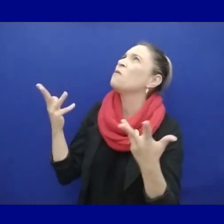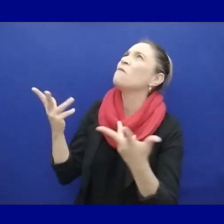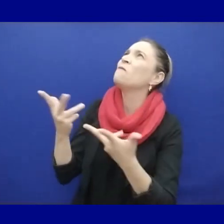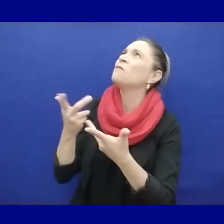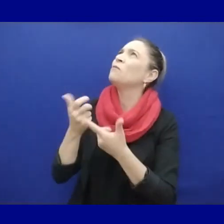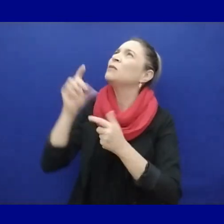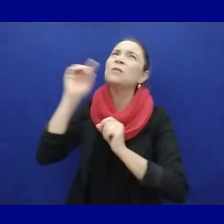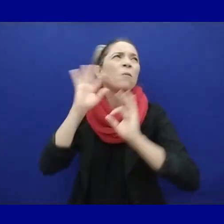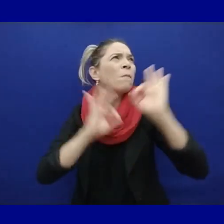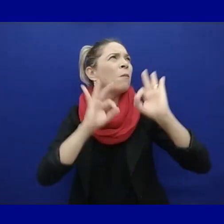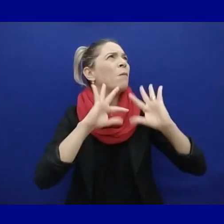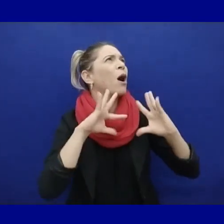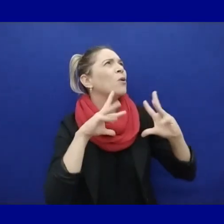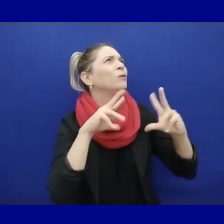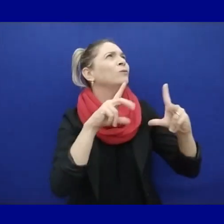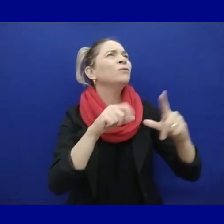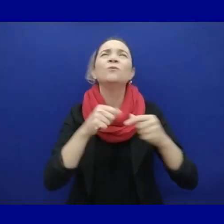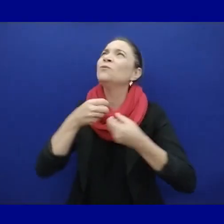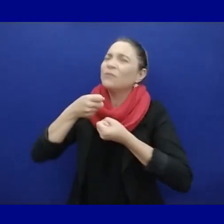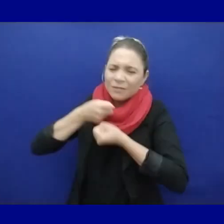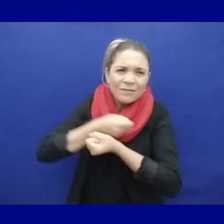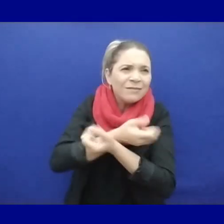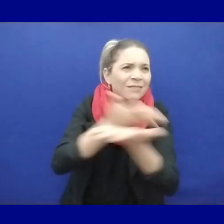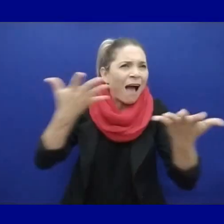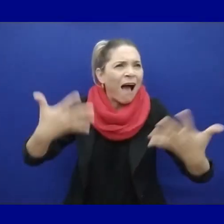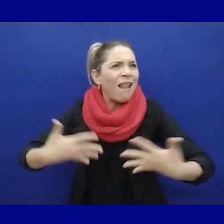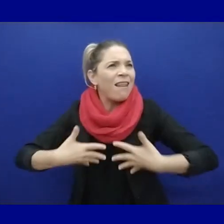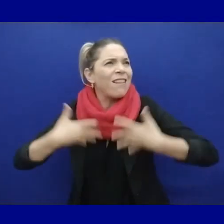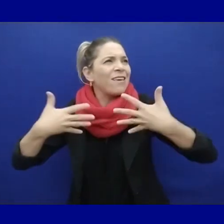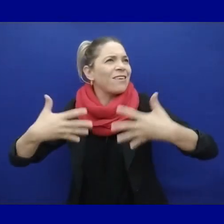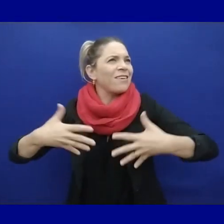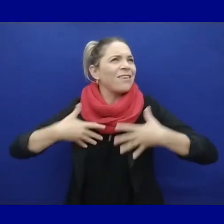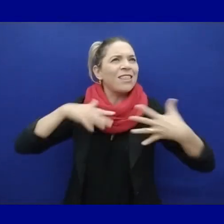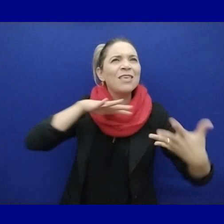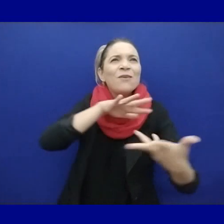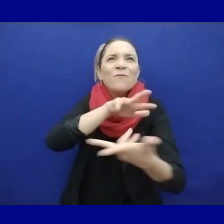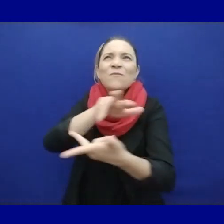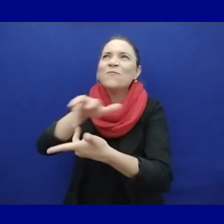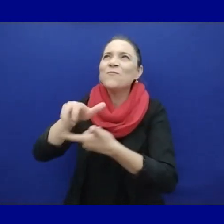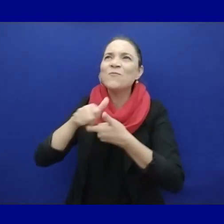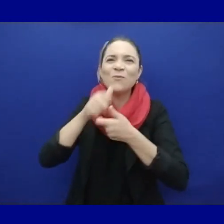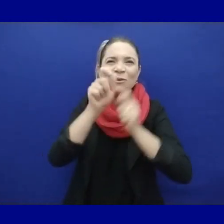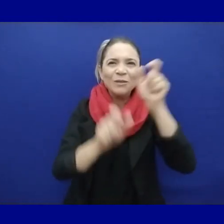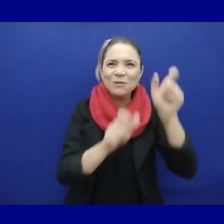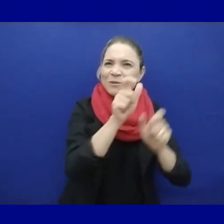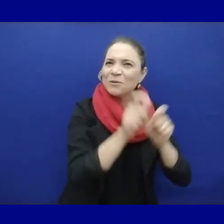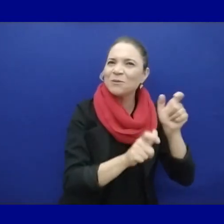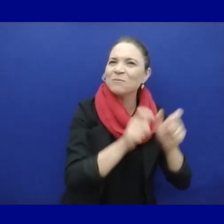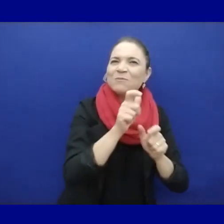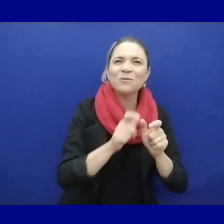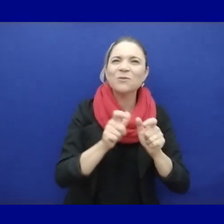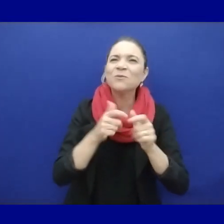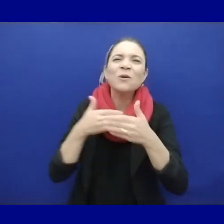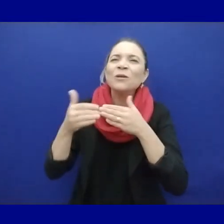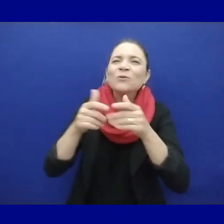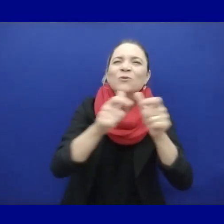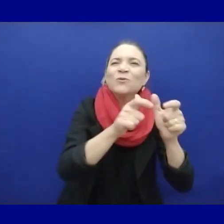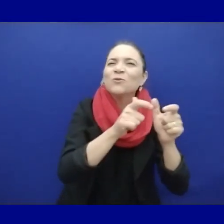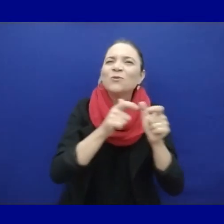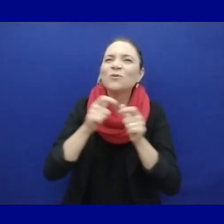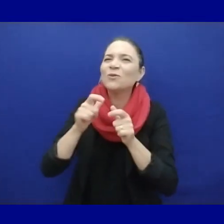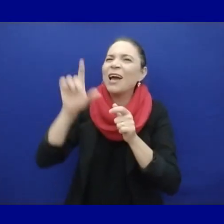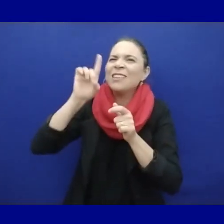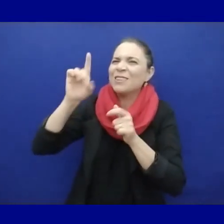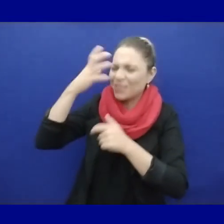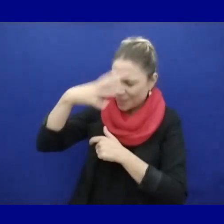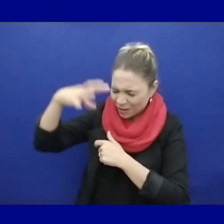belo e sobranceiro, é a alegria de toda a terra. O monte Sião, para os lados do norte, a